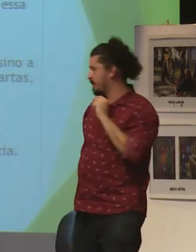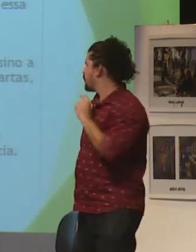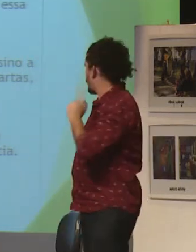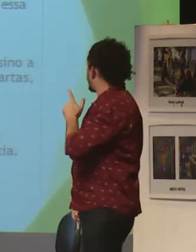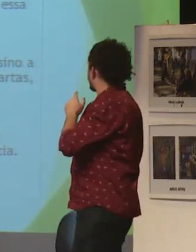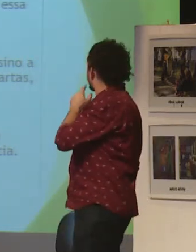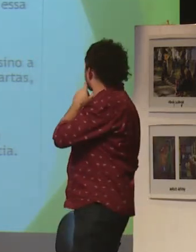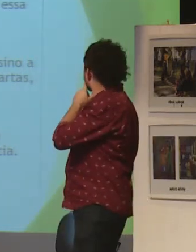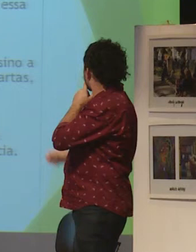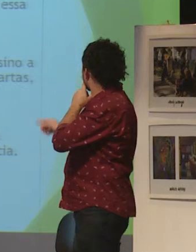distância também.